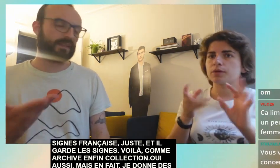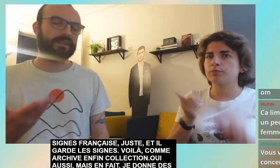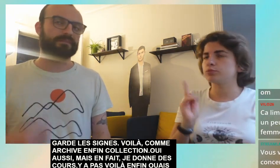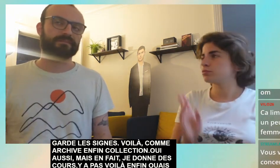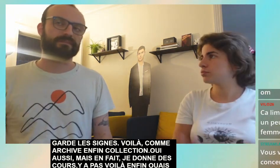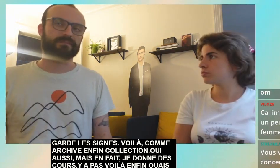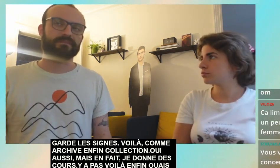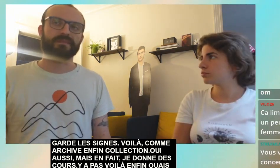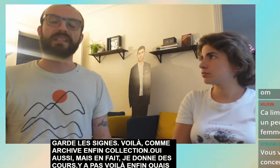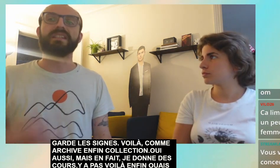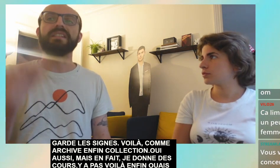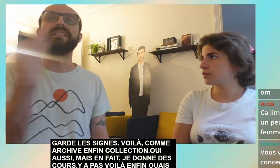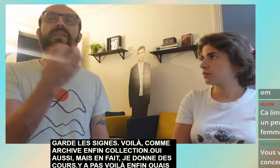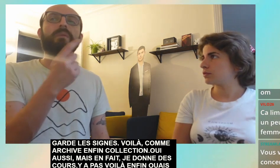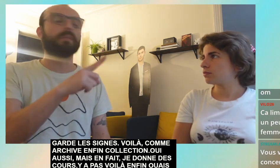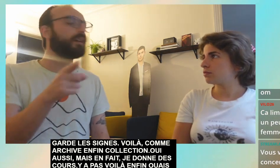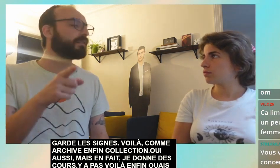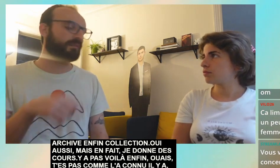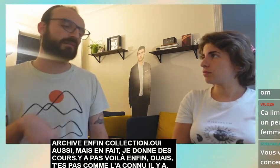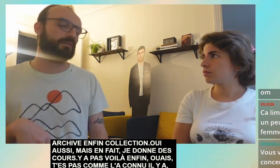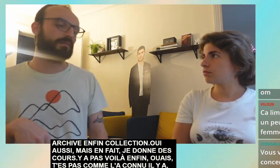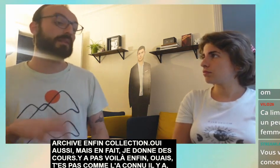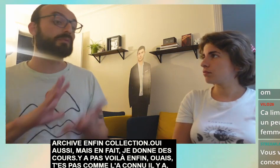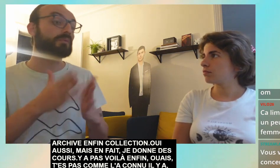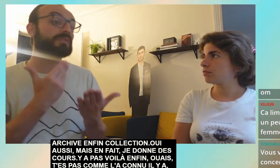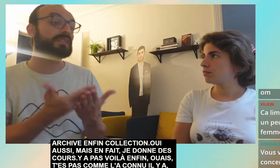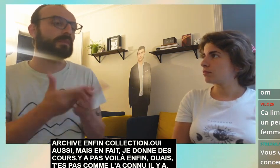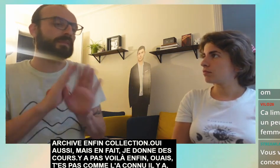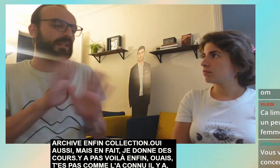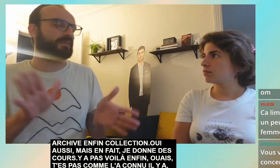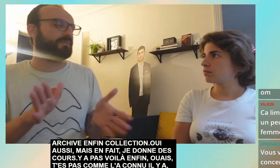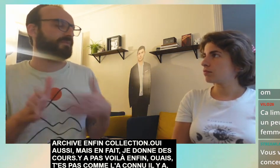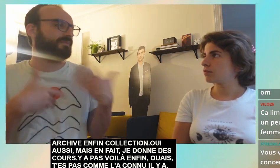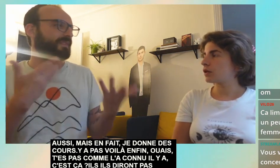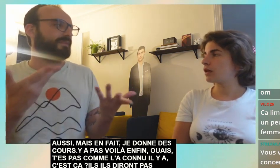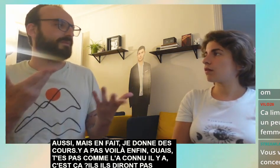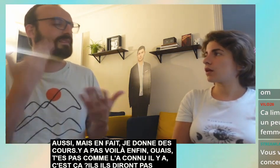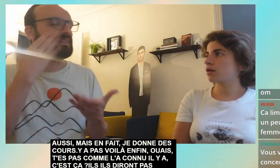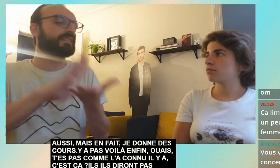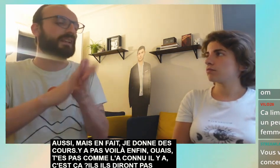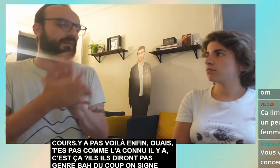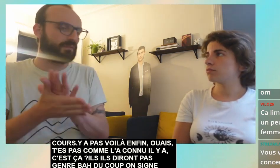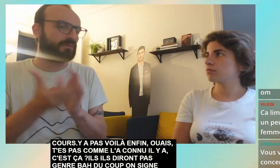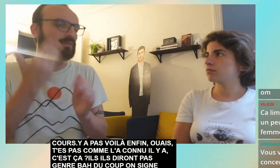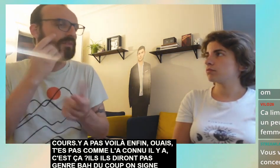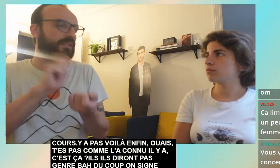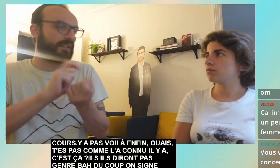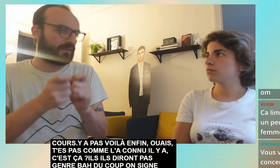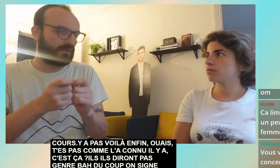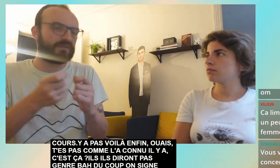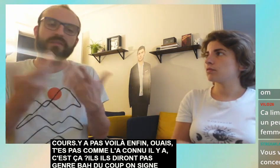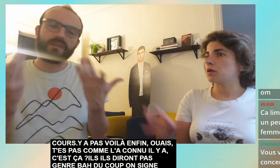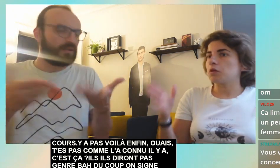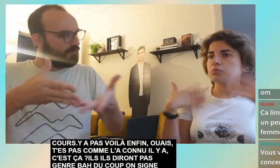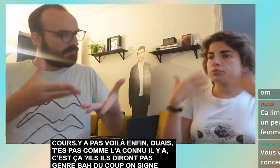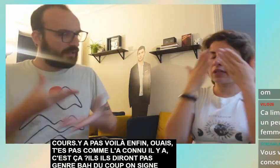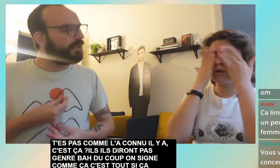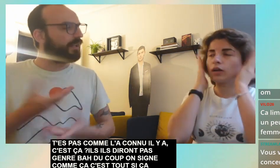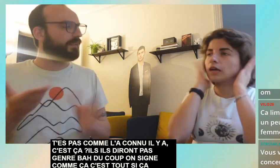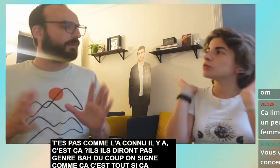ça. Ils diront pas, genre, bah du coup on signe comme ça, c'est tout. Voilà. Et voilà. Si ça évolue, si ça change, Ça ne ils regarde acceptent,